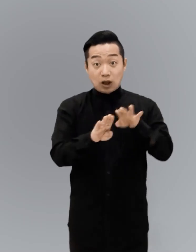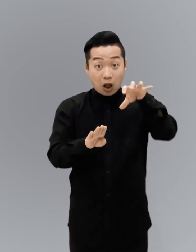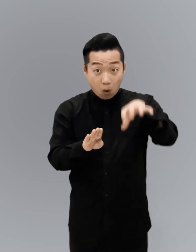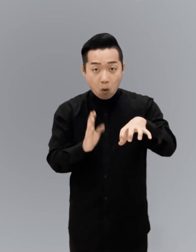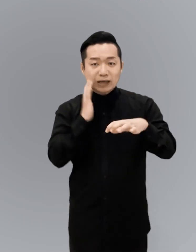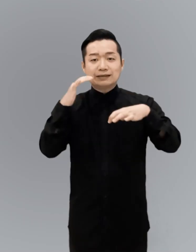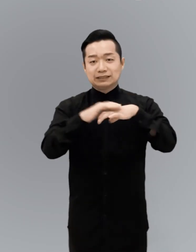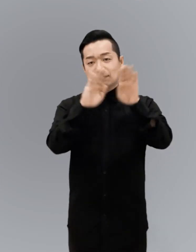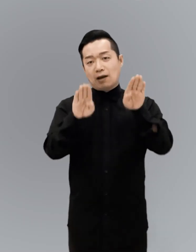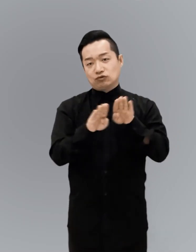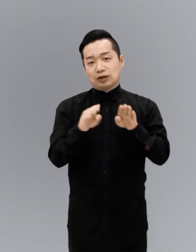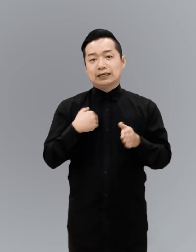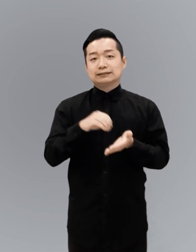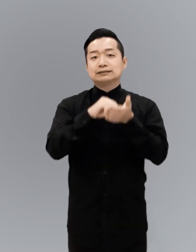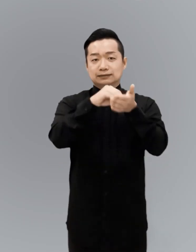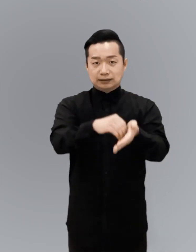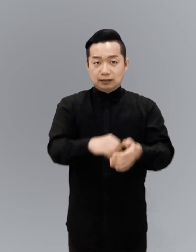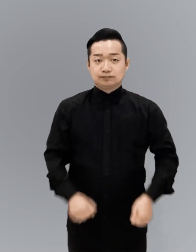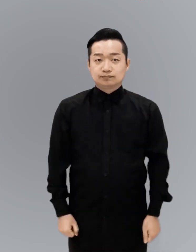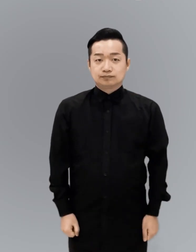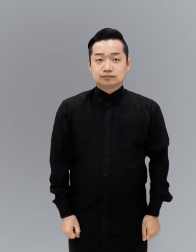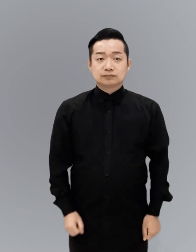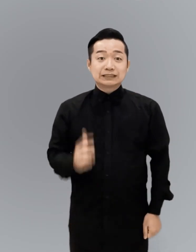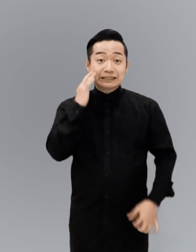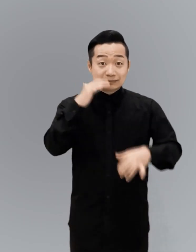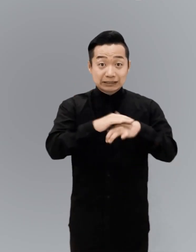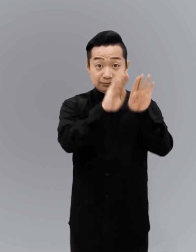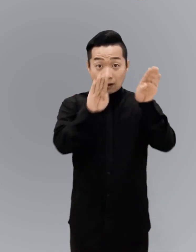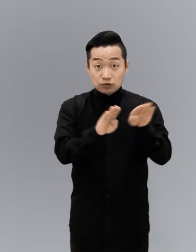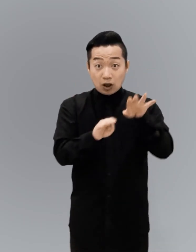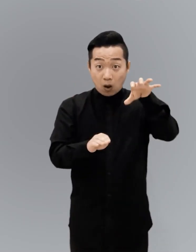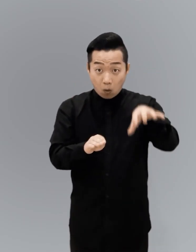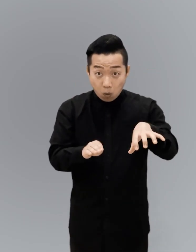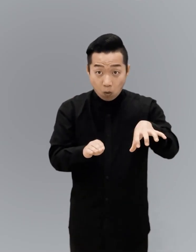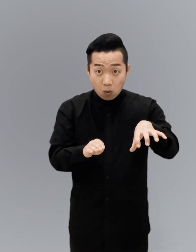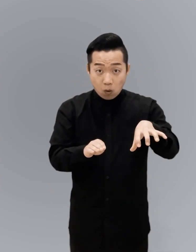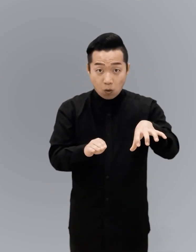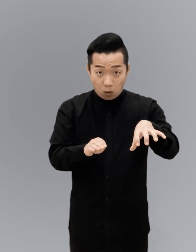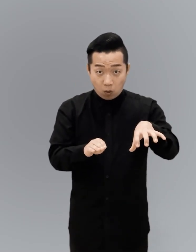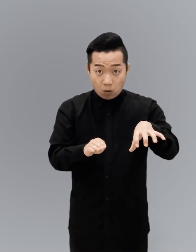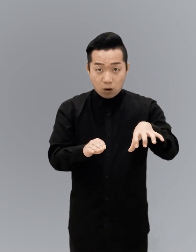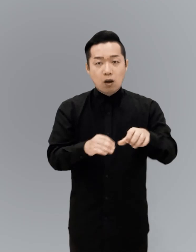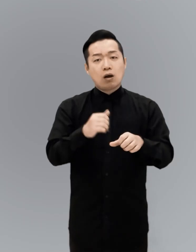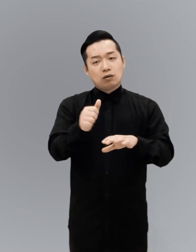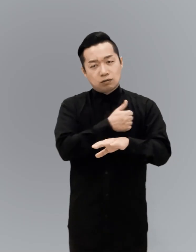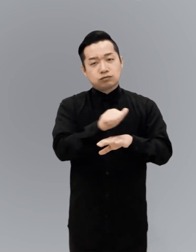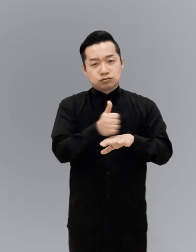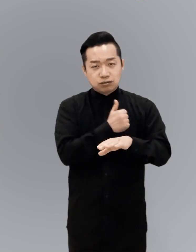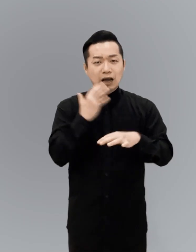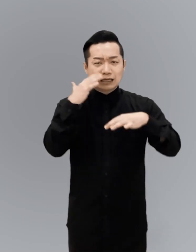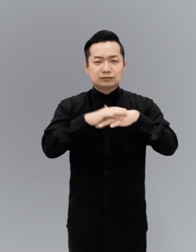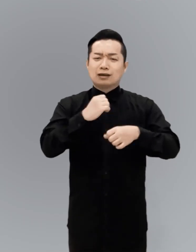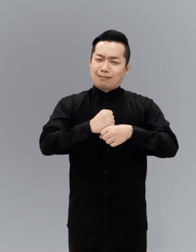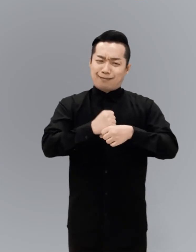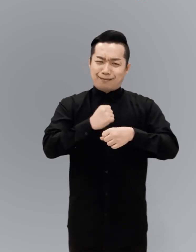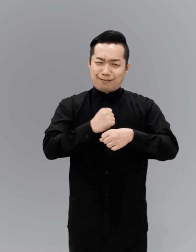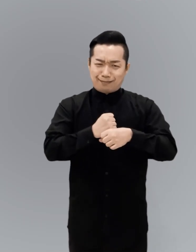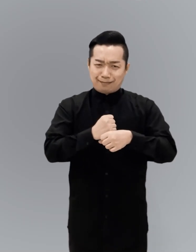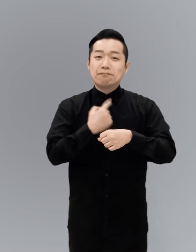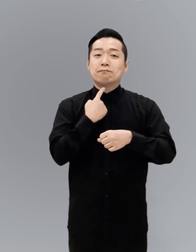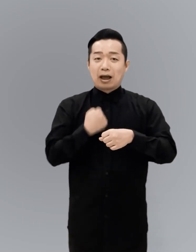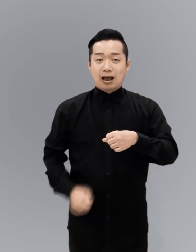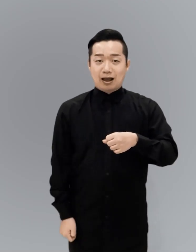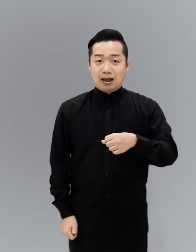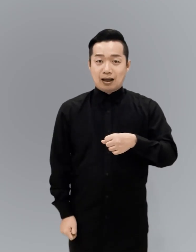자연스럽게 박물관, 김치 박물관으로 가게 되고, 김치 박물관에서 그래서 열심히 또 김치 박물관이니까 막 김치를 막 엄청 만들고